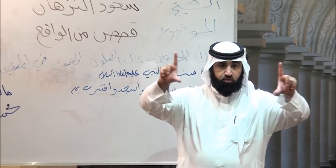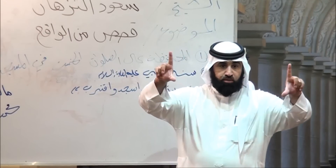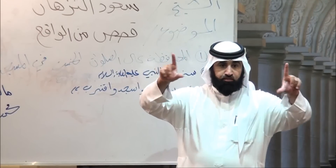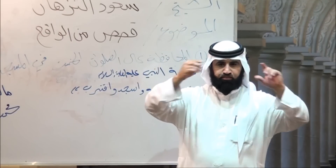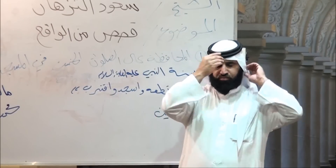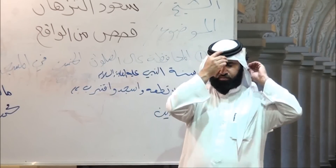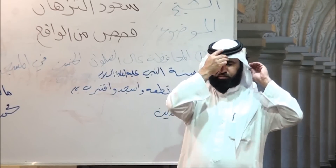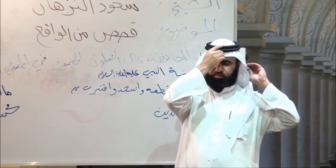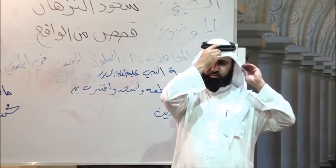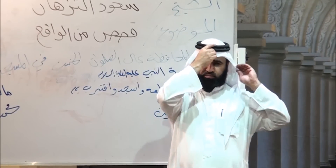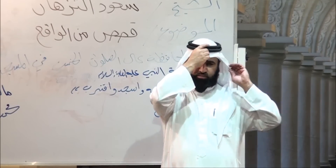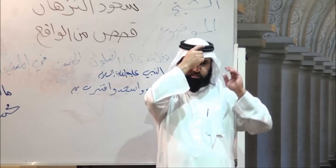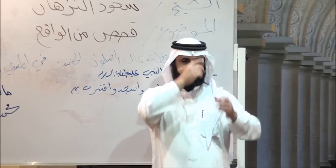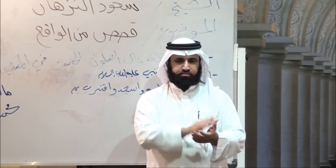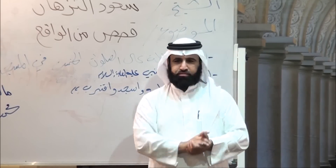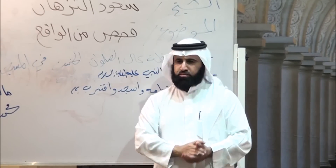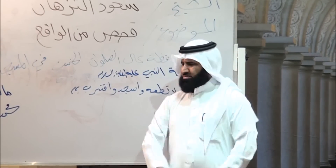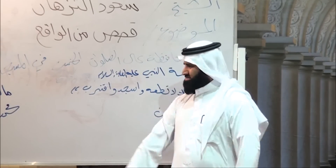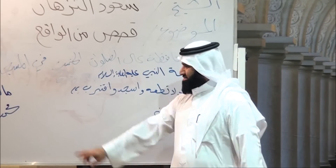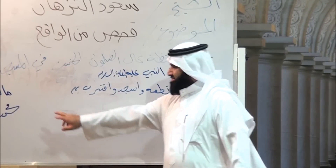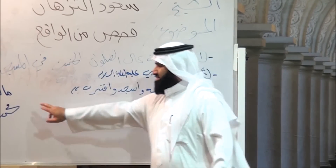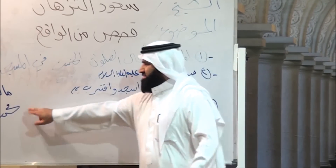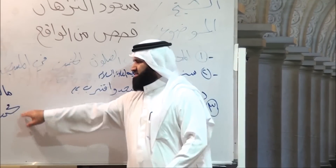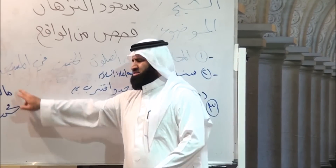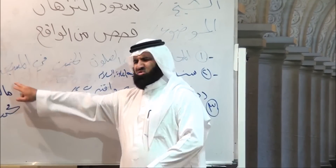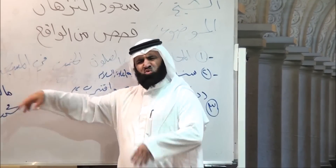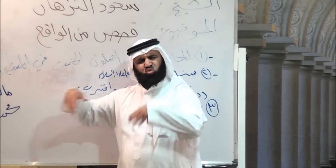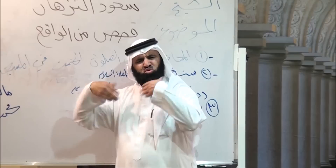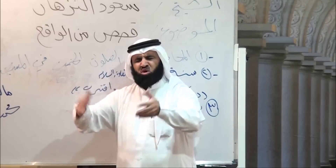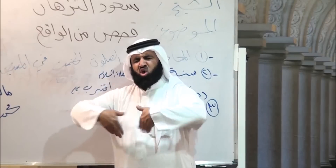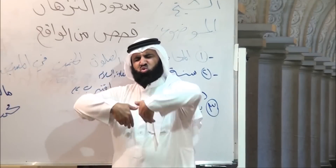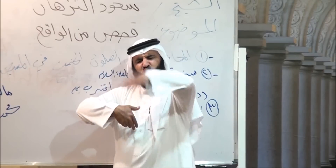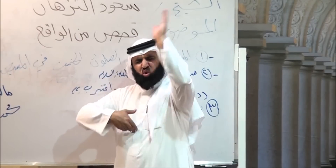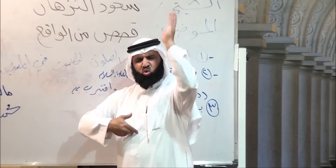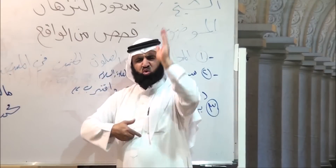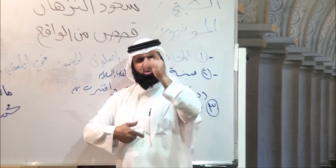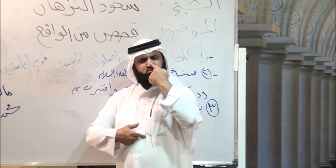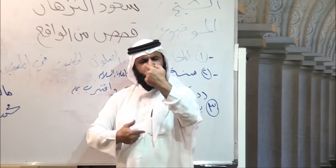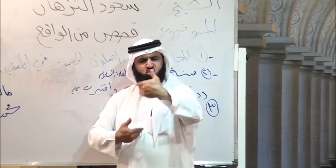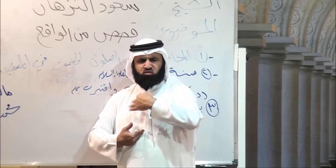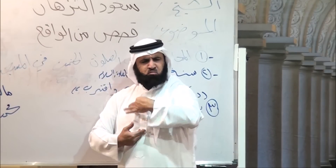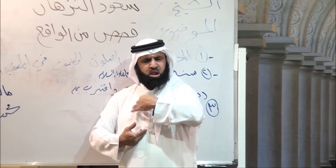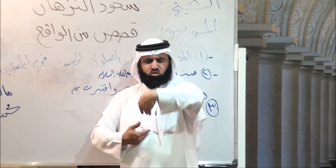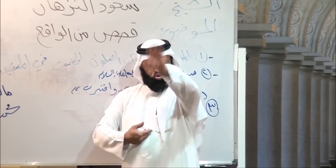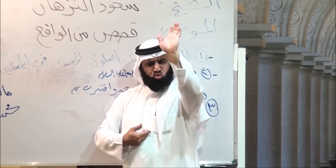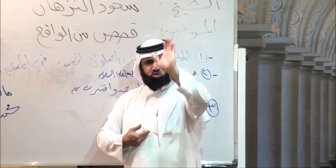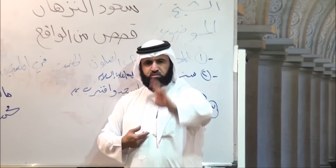قال يا مالك ماذا تريد مني؟ قال أخبرني، أقسمت عليك.